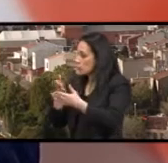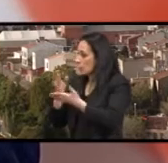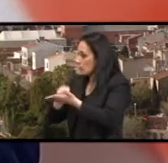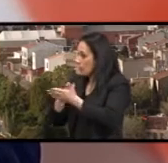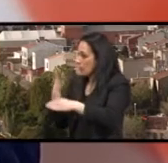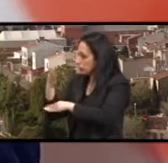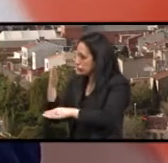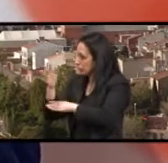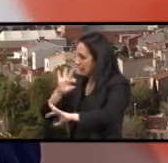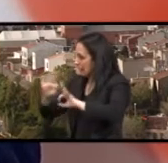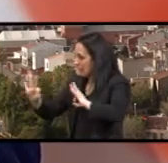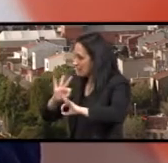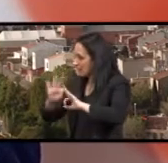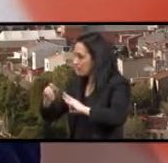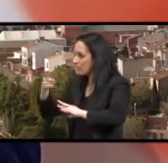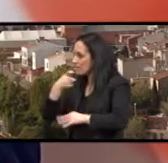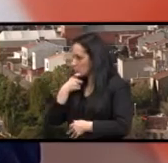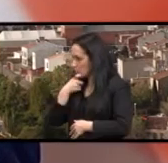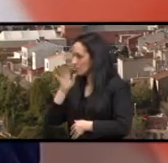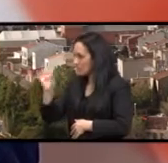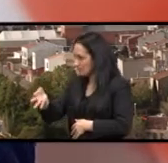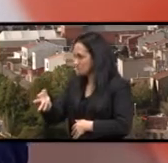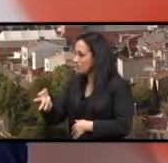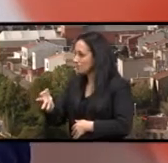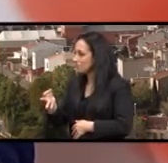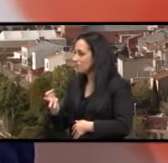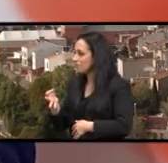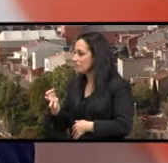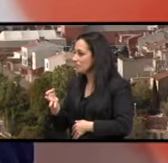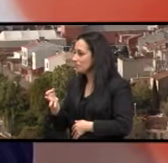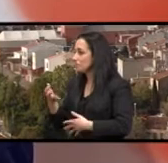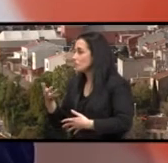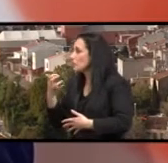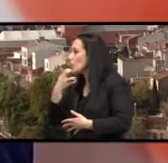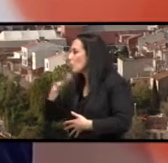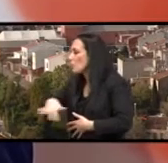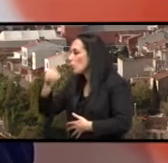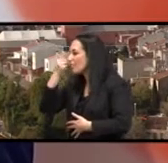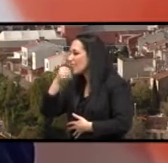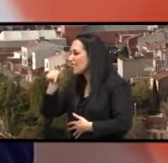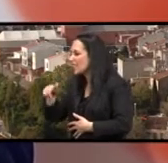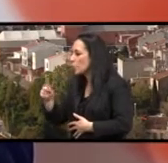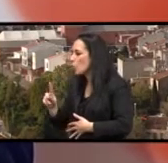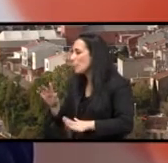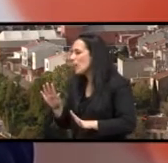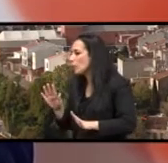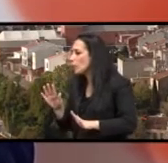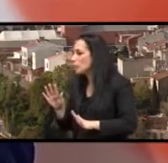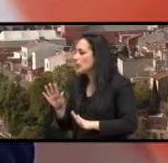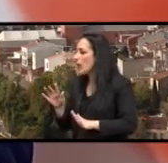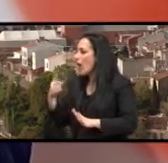sí. Soc de, bueno, vinc de teatre, teatrero, també, teatrero. També sí. I poder aquí a Terrassa no.